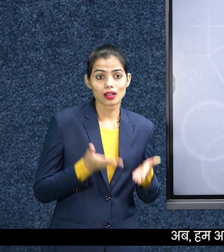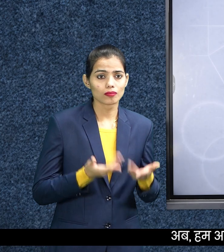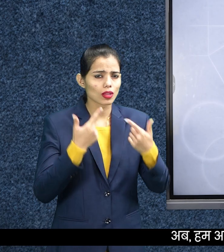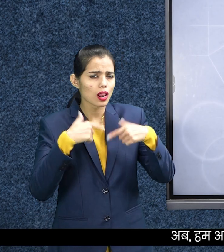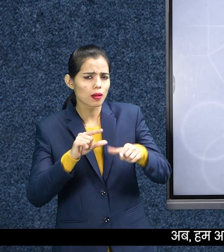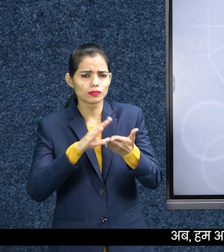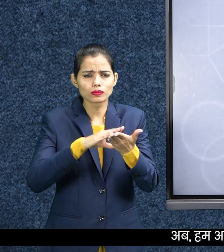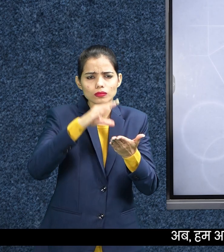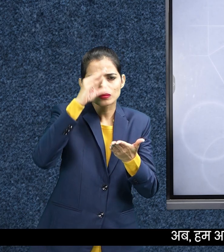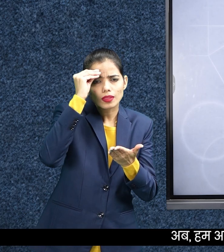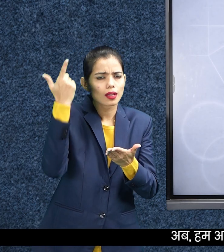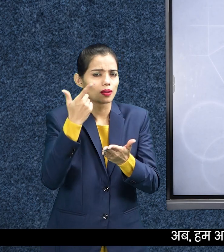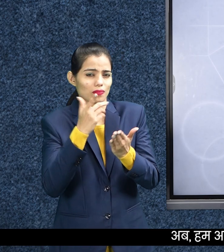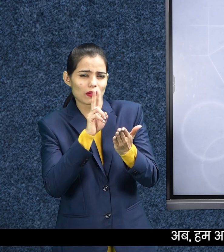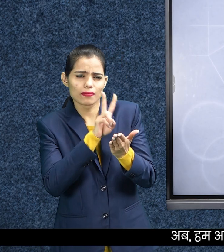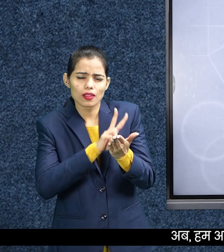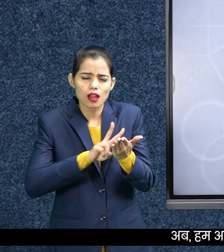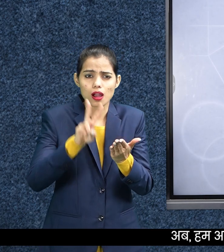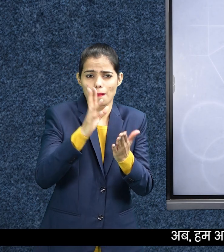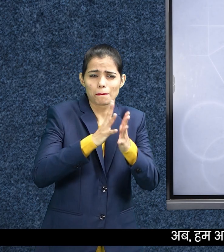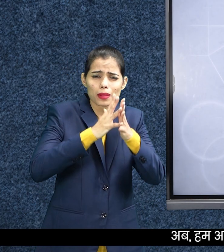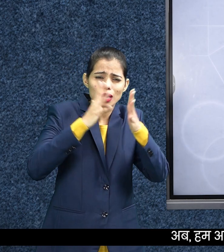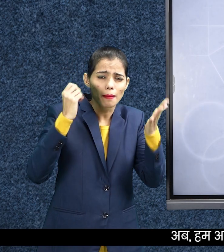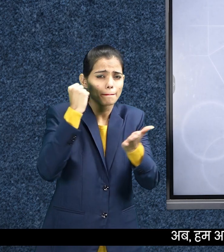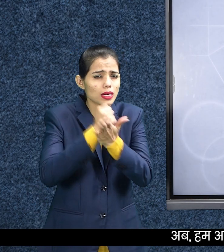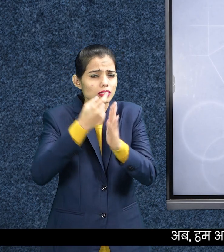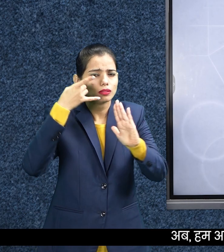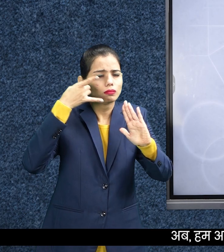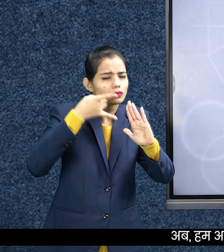हम अधिकांश मोड को विस्तार से सीखते हैं।